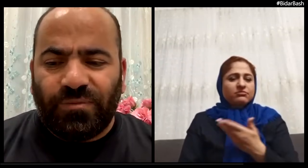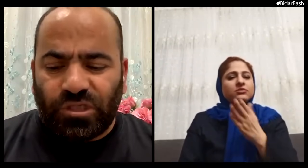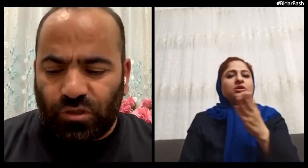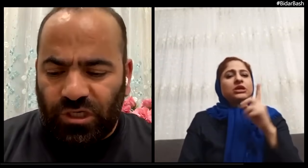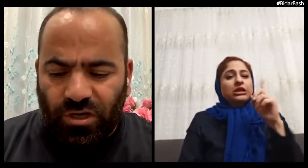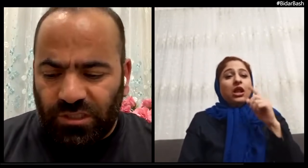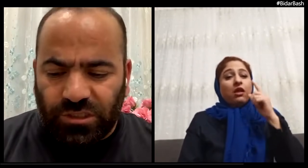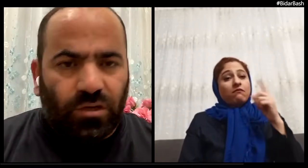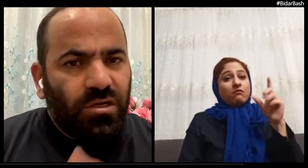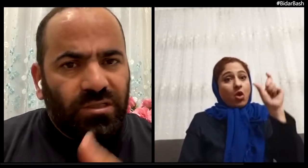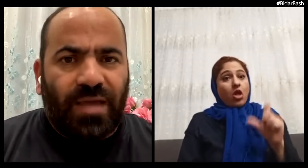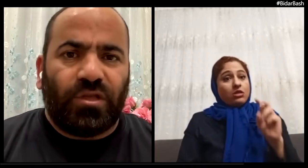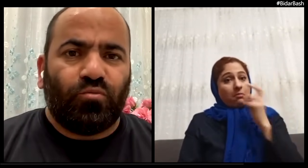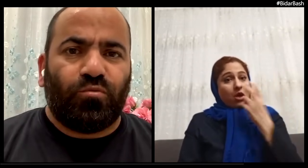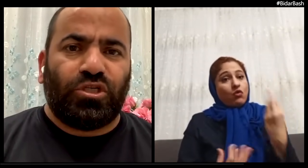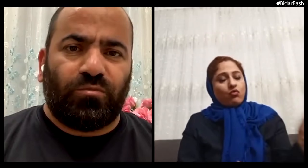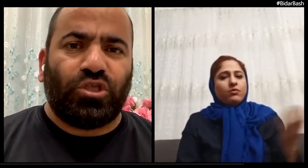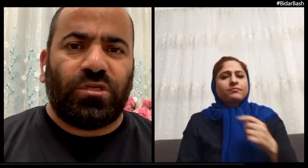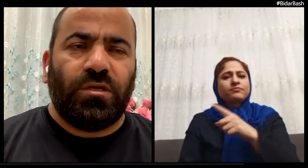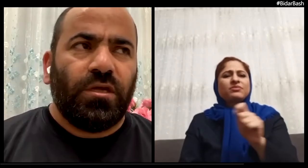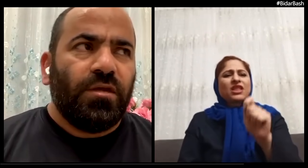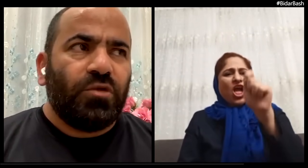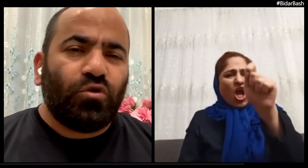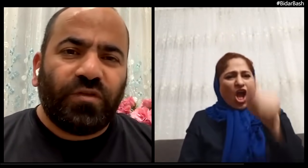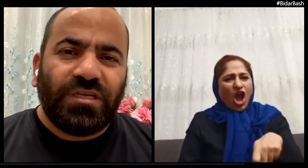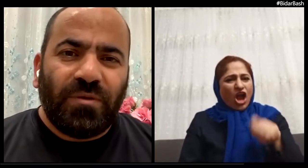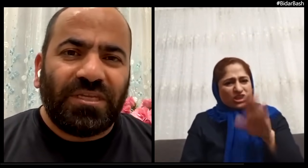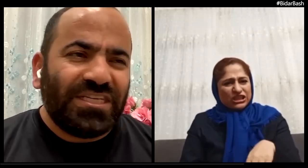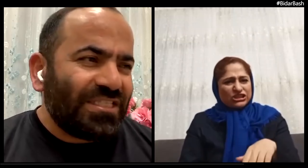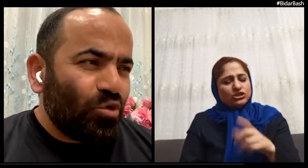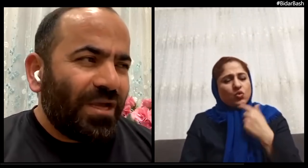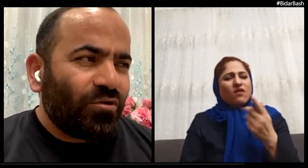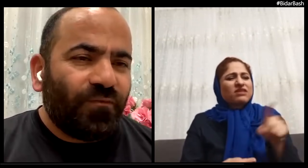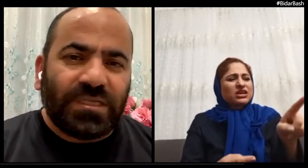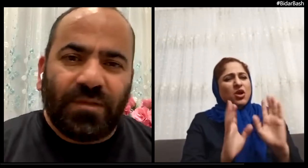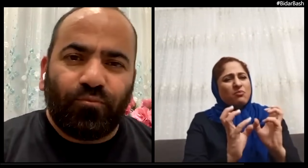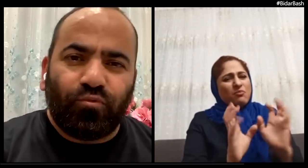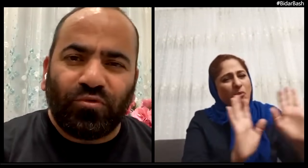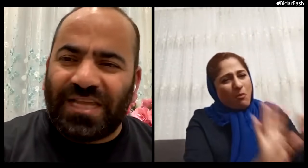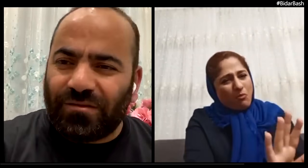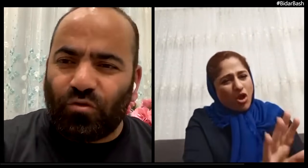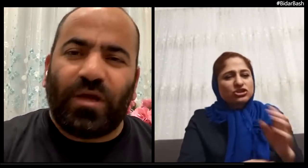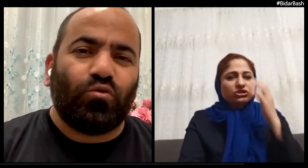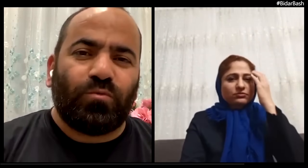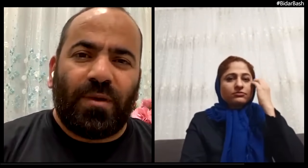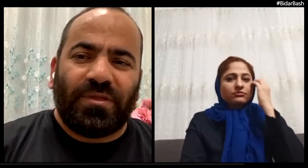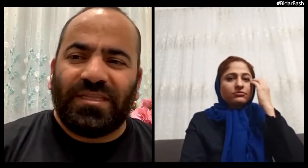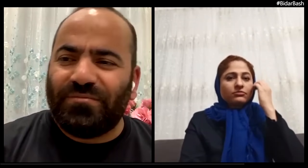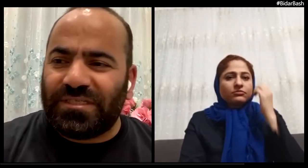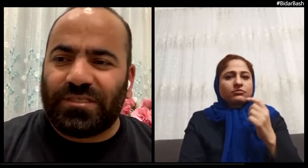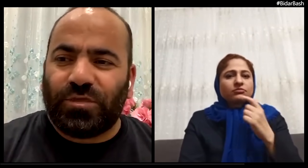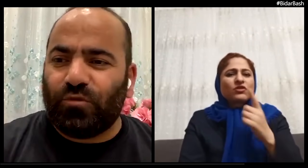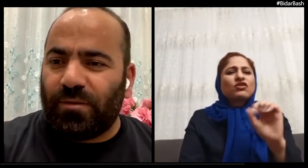طرف رفته پیشش یه کارت کشیده، آقا این 10 میلیون پول پیشت باشه. بهش گفته که ببین یه کسی اومد گفت مثلا 500 تومن گوشت به